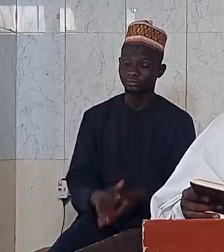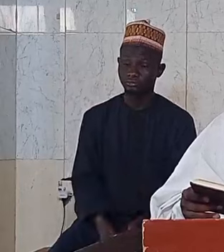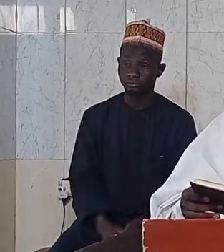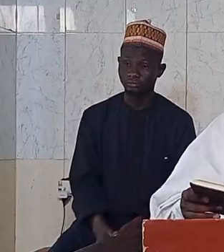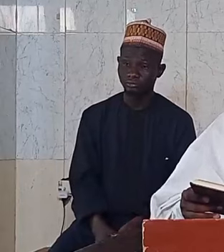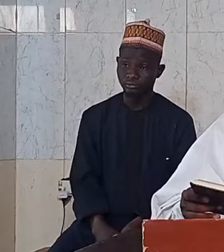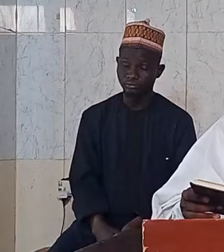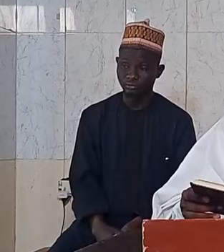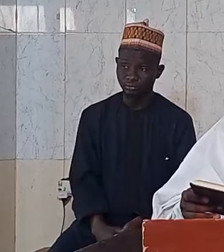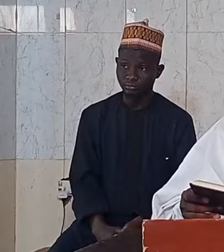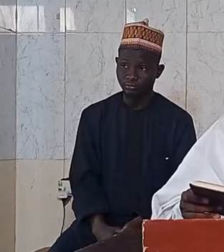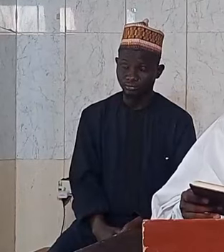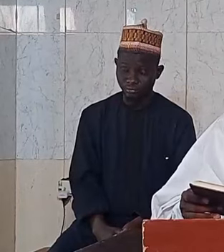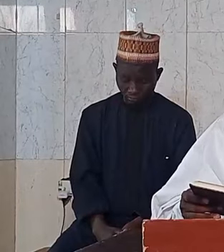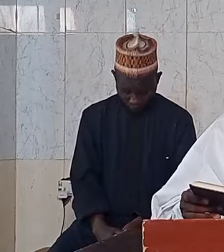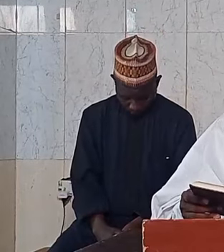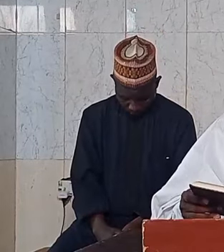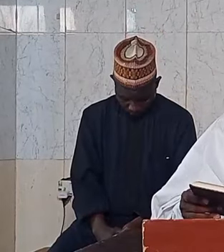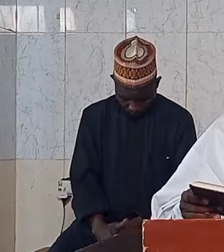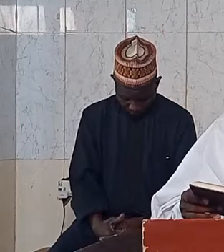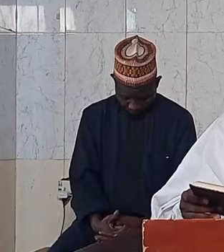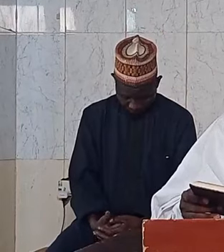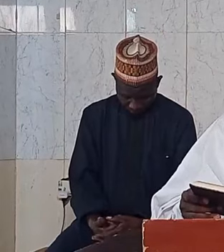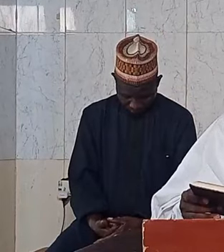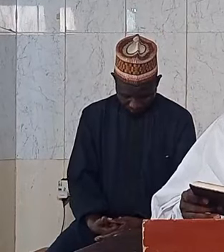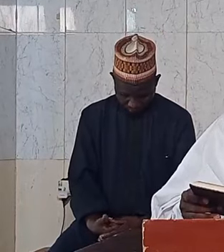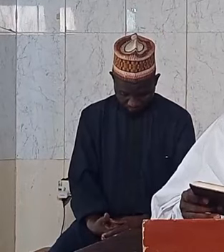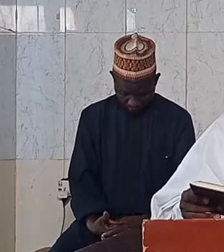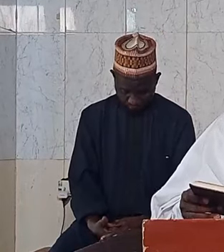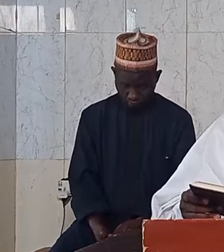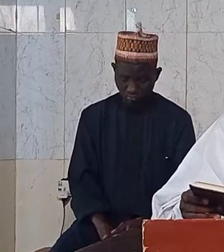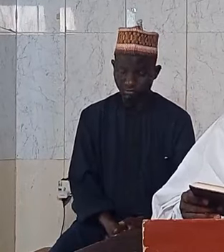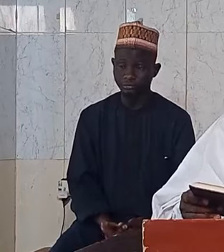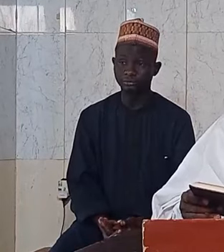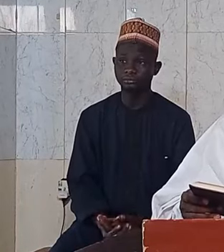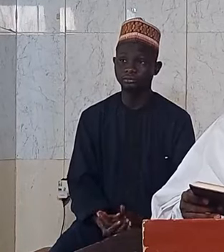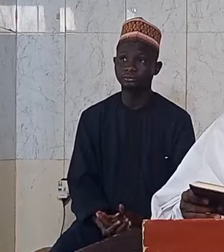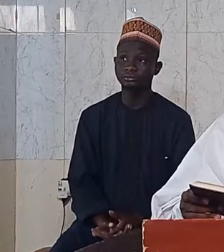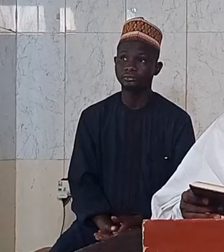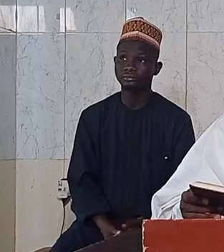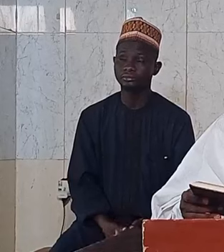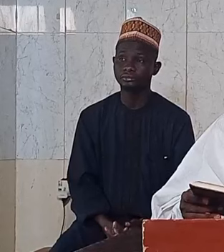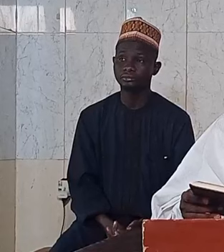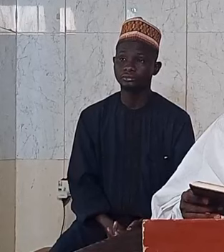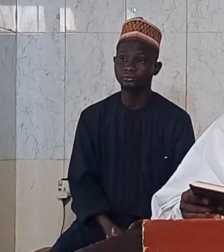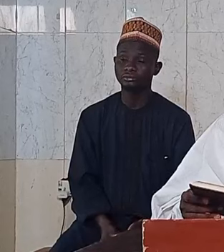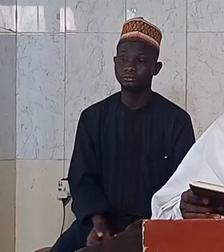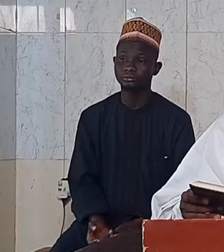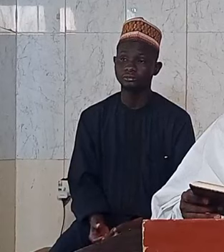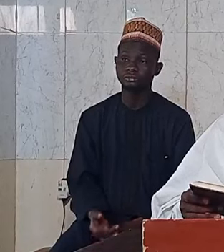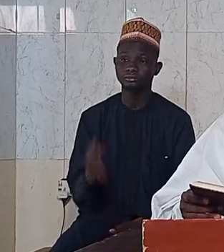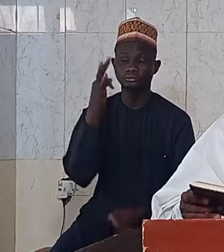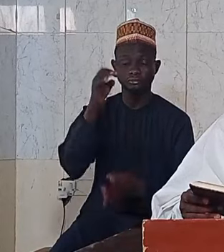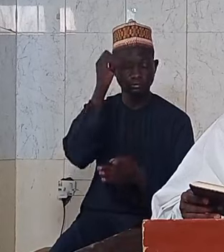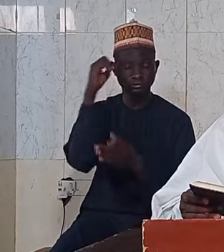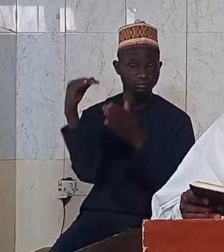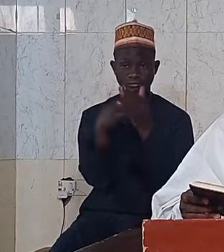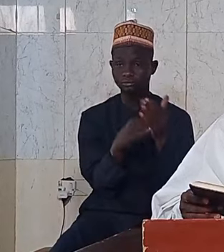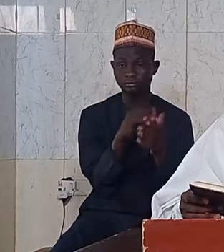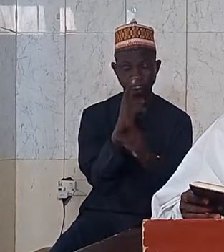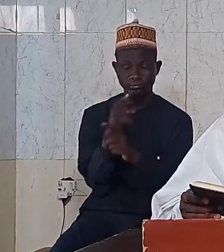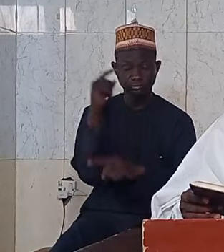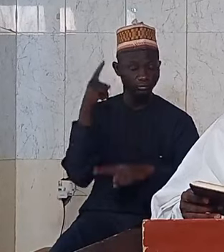في غاية الضعف الذي لا يقوم لأدنى شيء من الحق دا إن يتكرو دا غسكيا تو